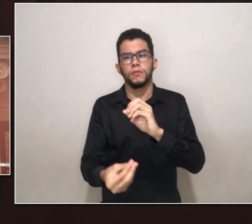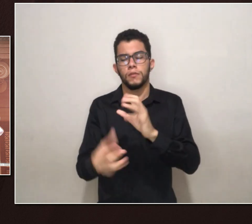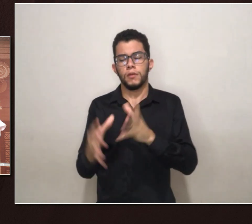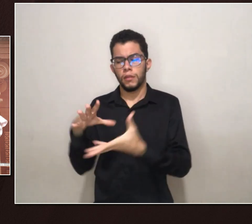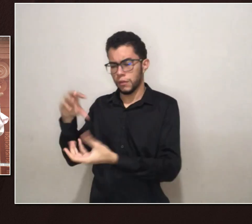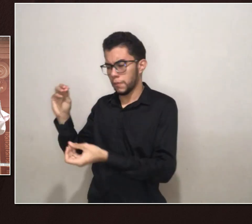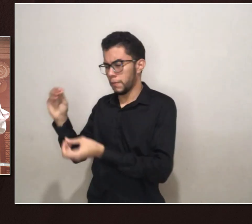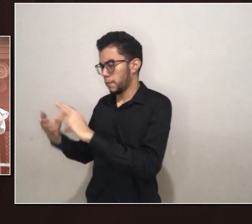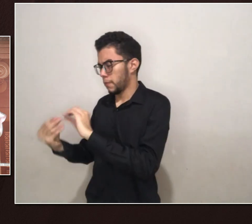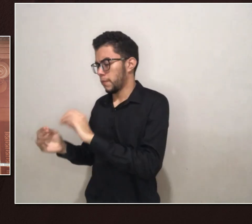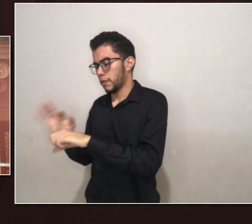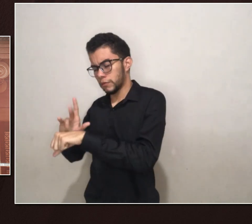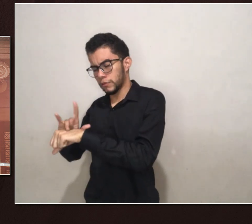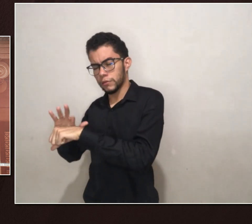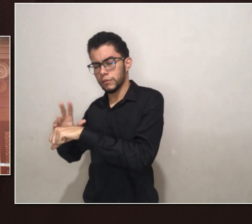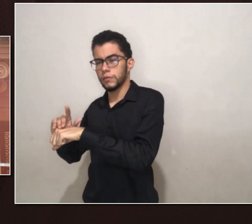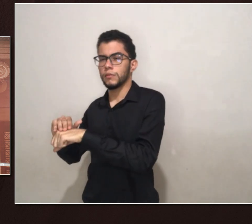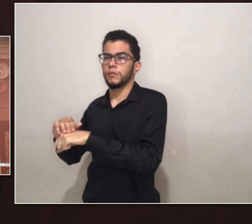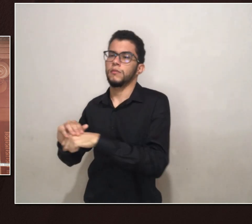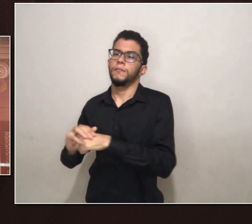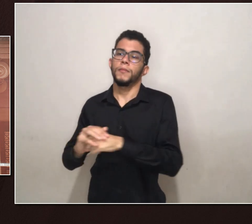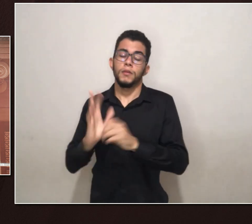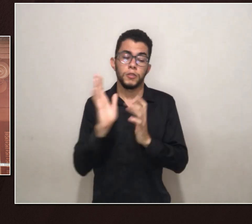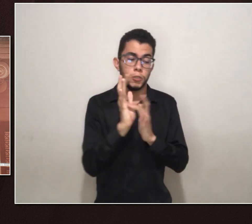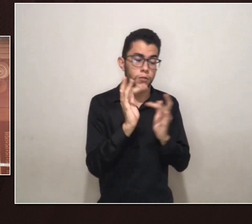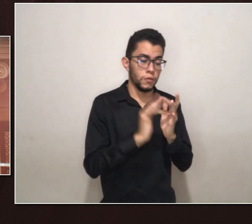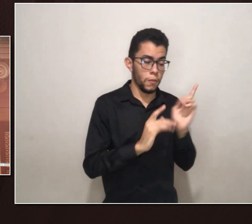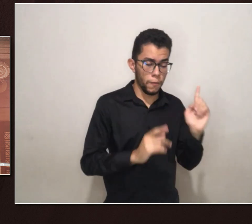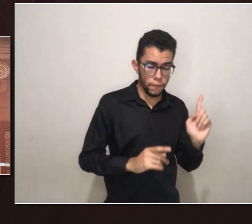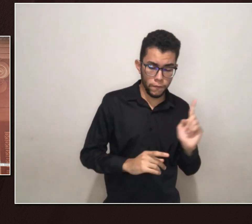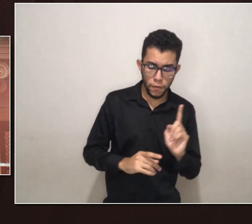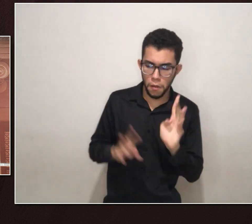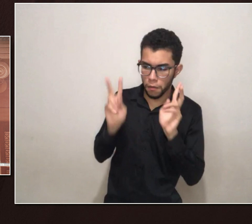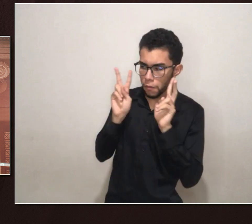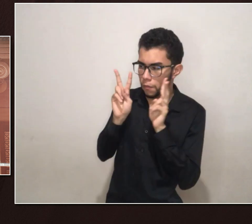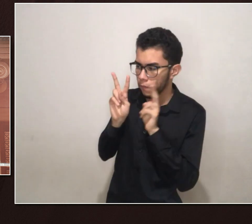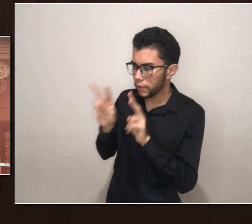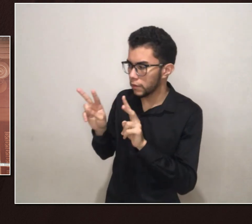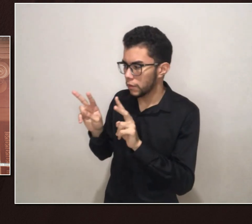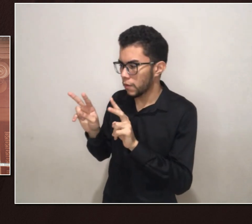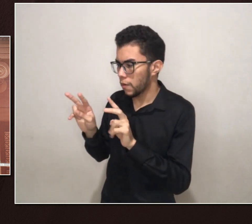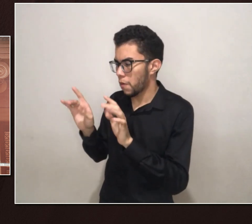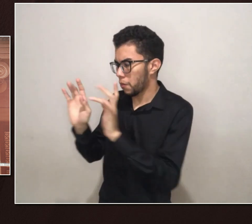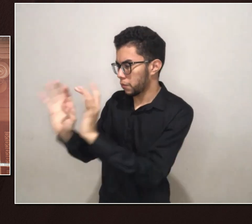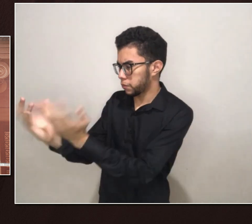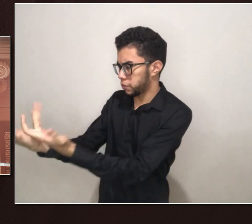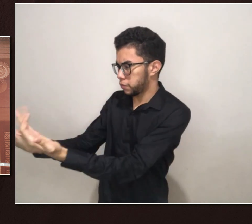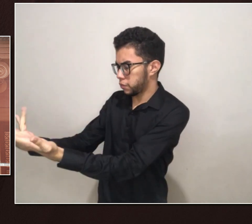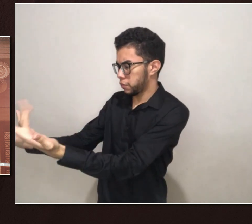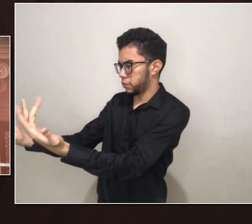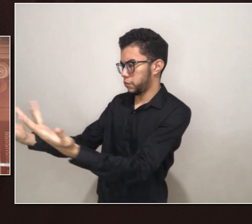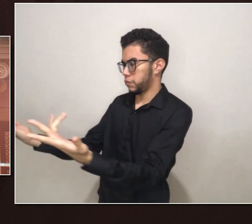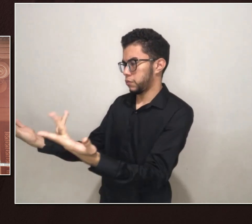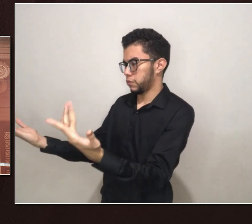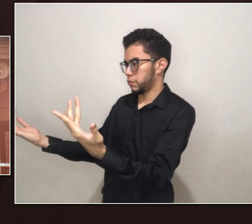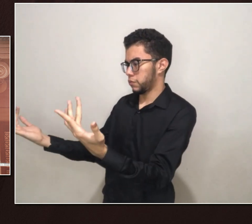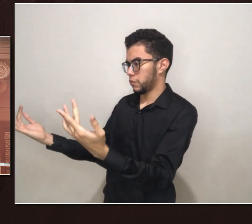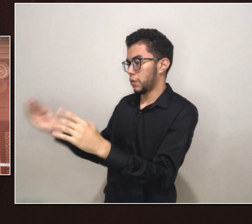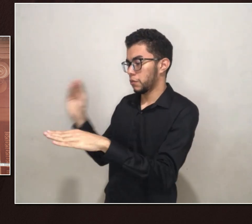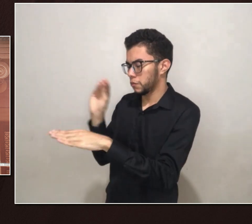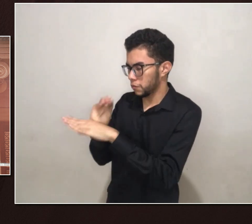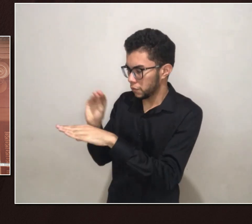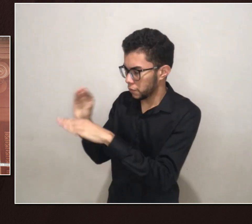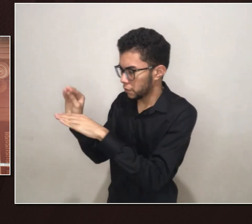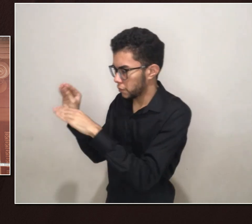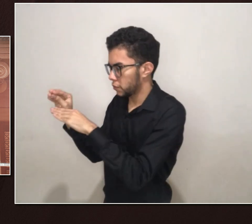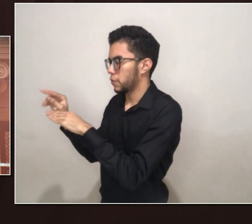Vendo ele, as multidões compadeceu-se delas, porque estavam aflitas, exaustas, como ovelhas